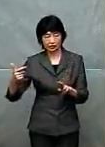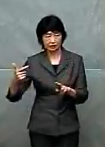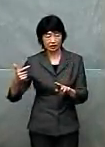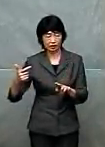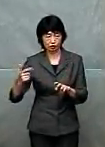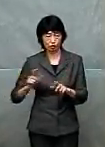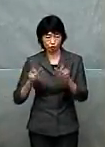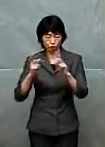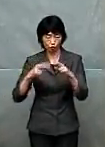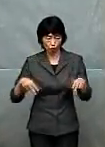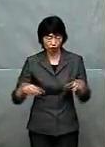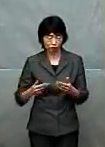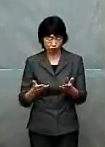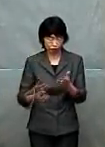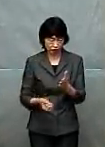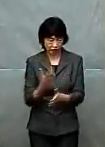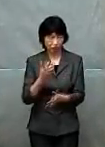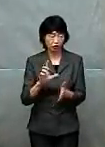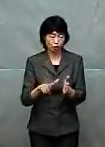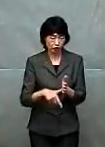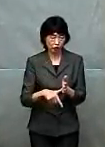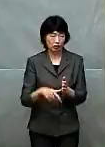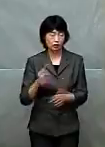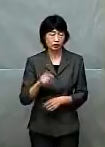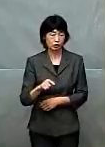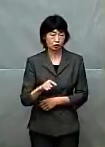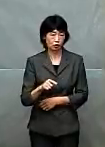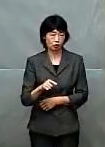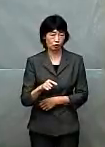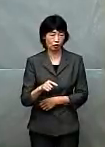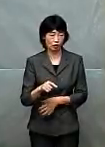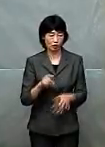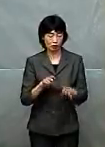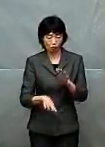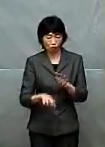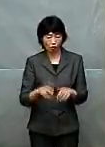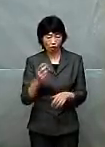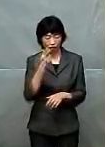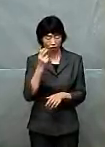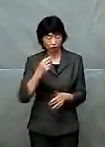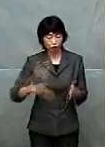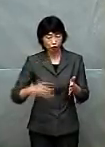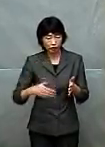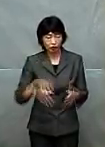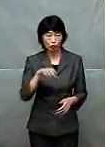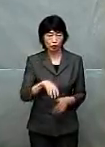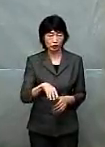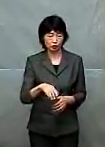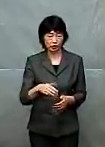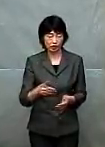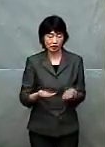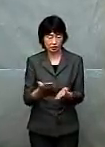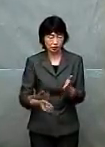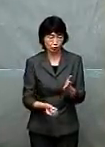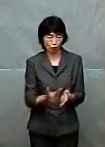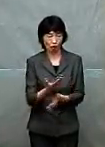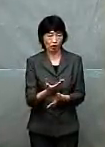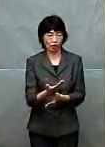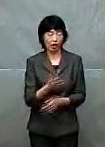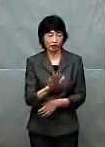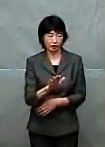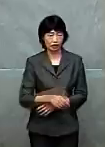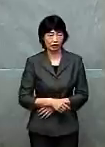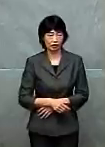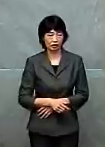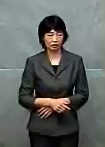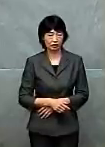震では、はい、当時存在が確認されてなかったところで地震が発生したりしているので、うん、必ずしもその活